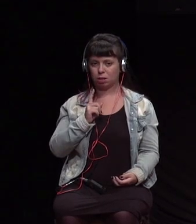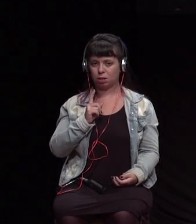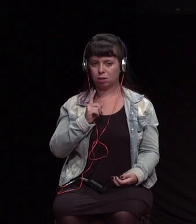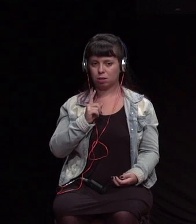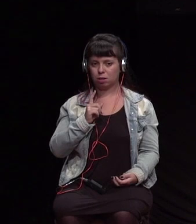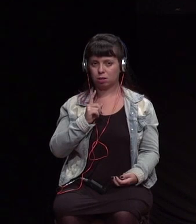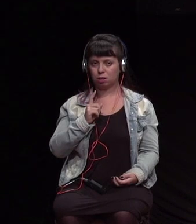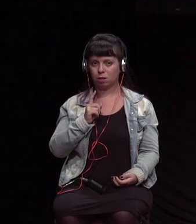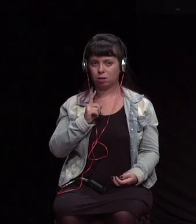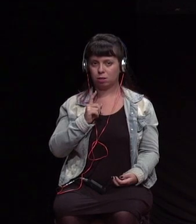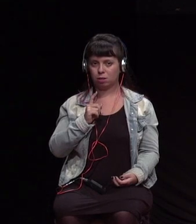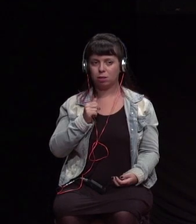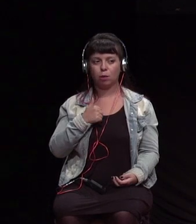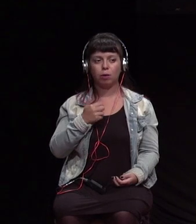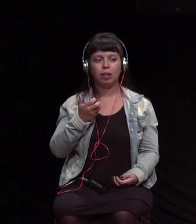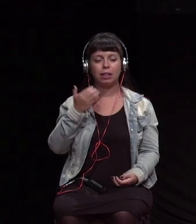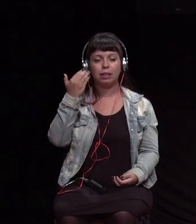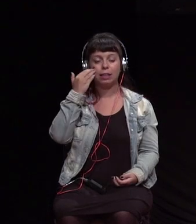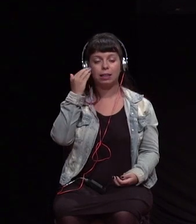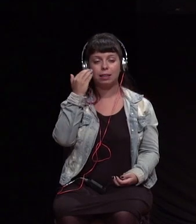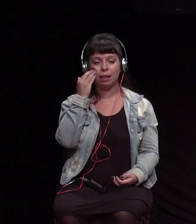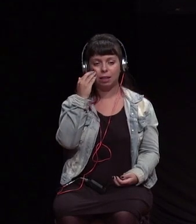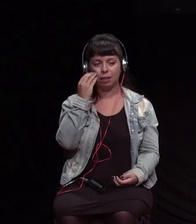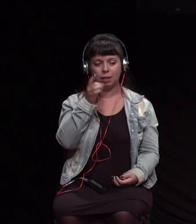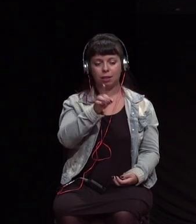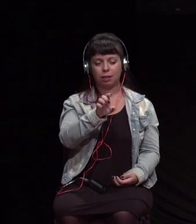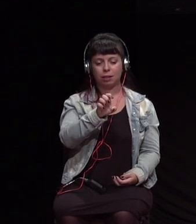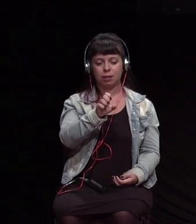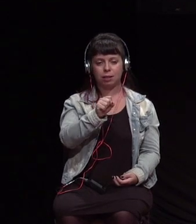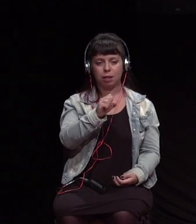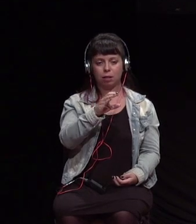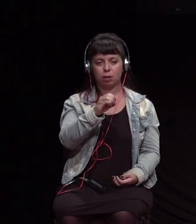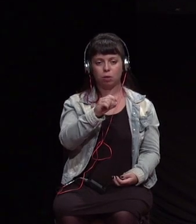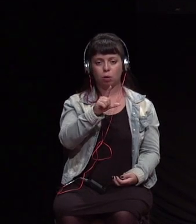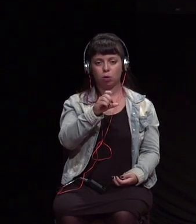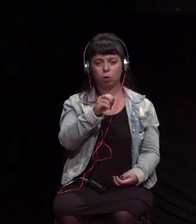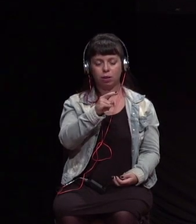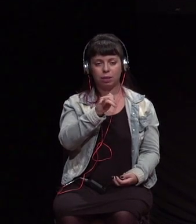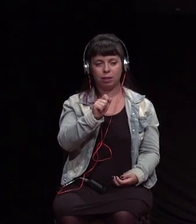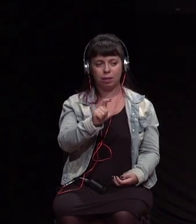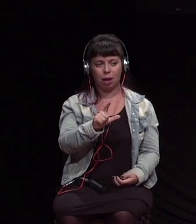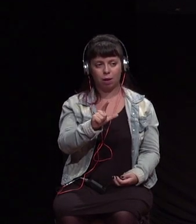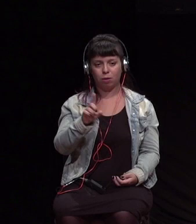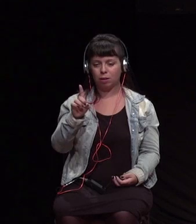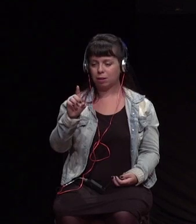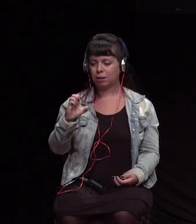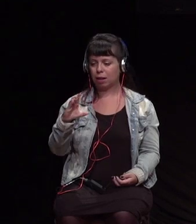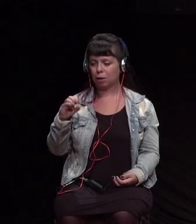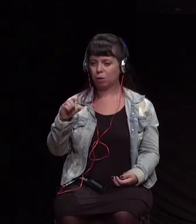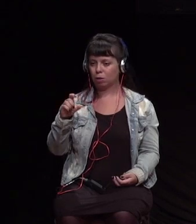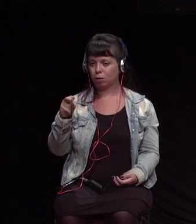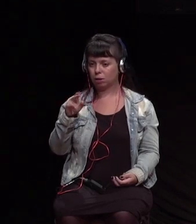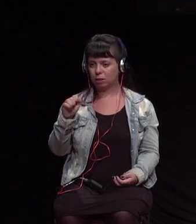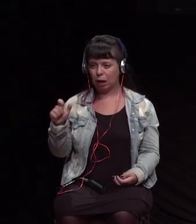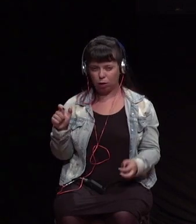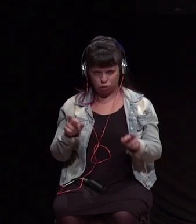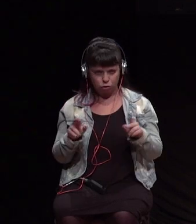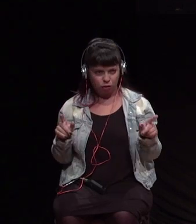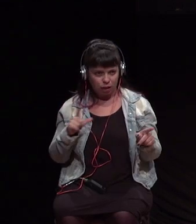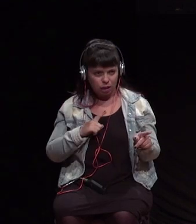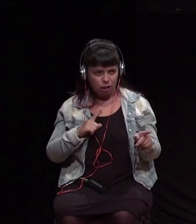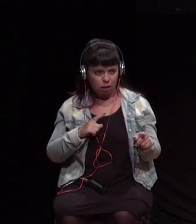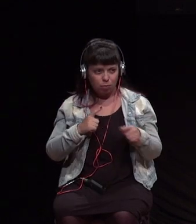of the difference of de and descolonial, but perhaps this is responding to the moment where I said that